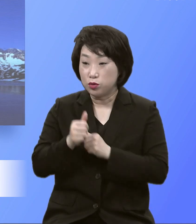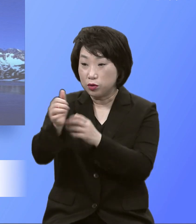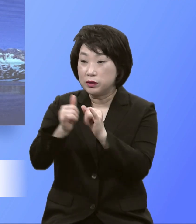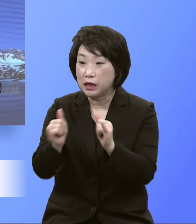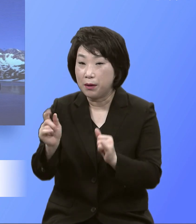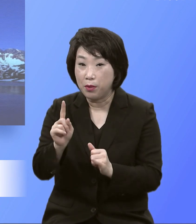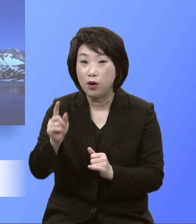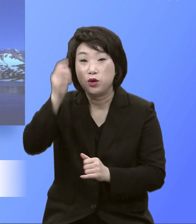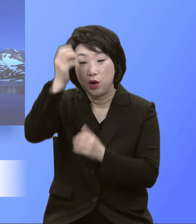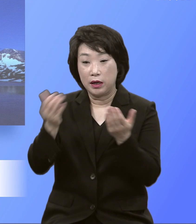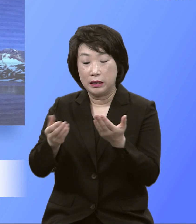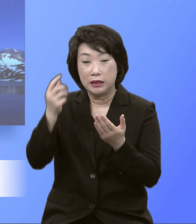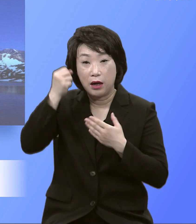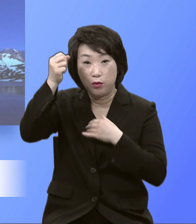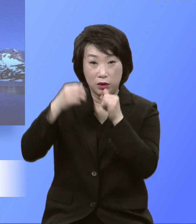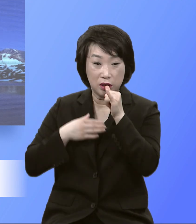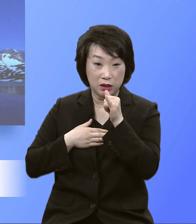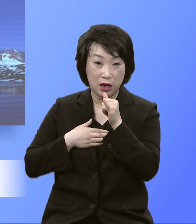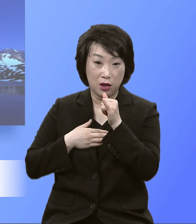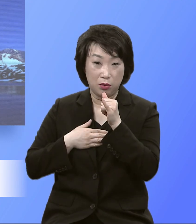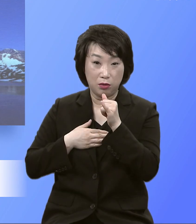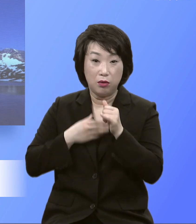자는 영의 일을 생각하느니.